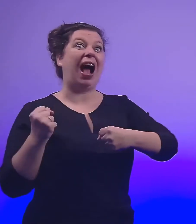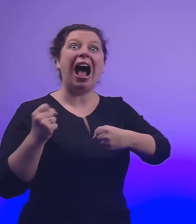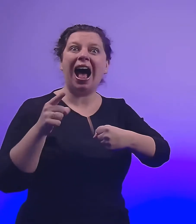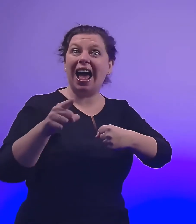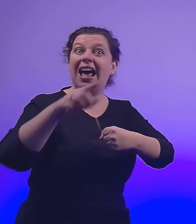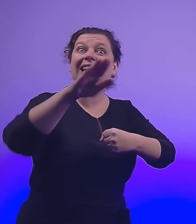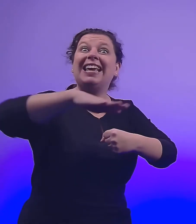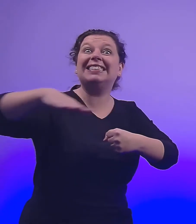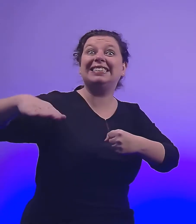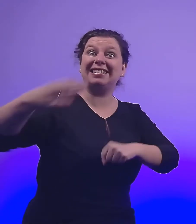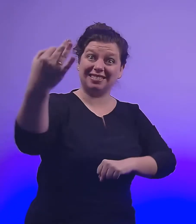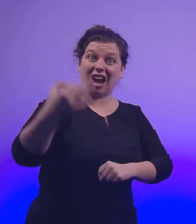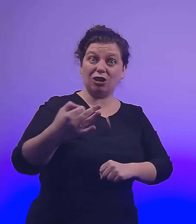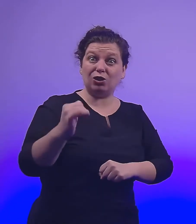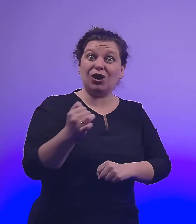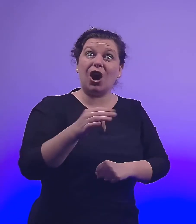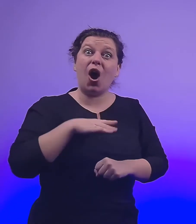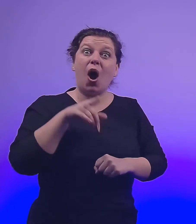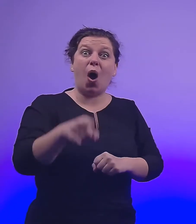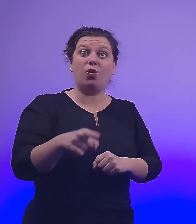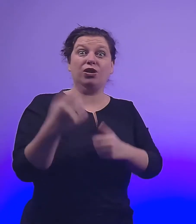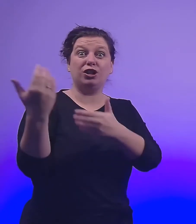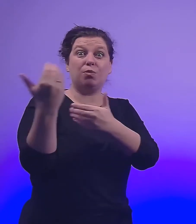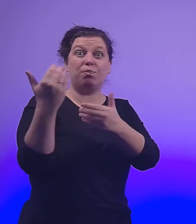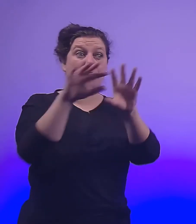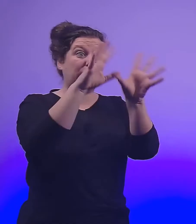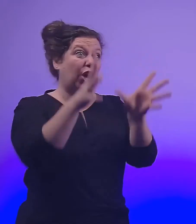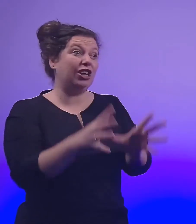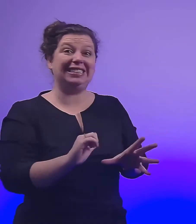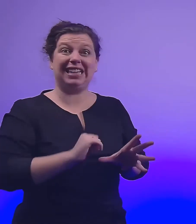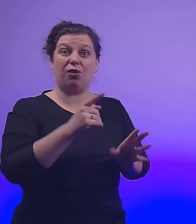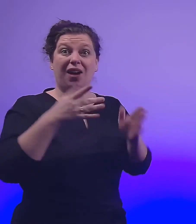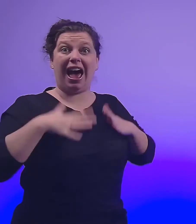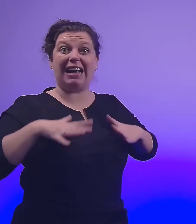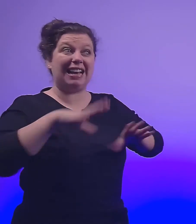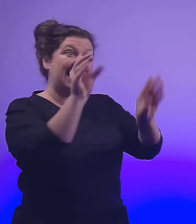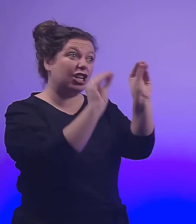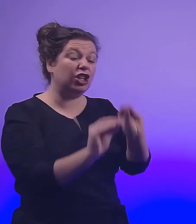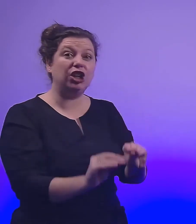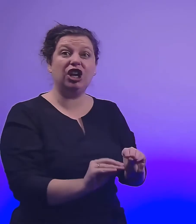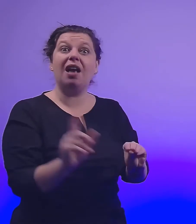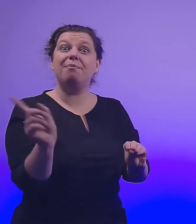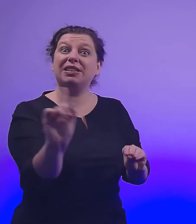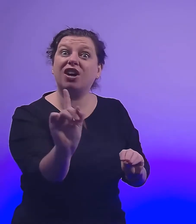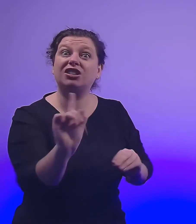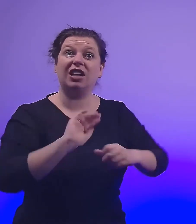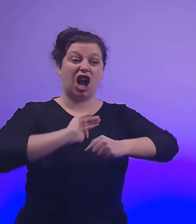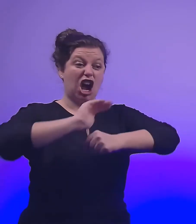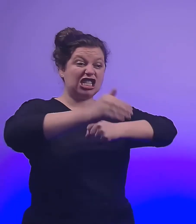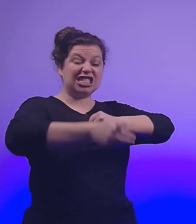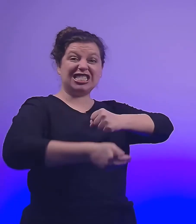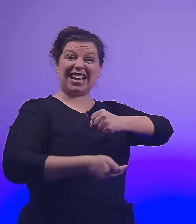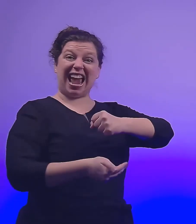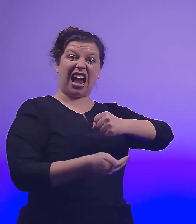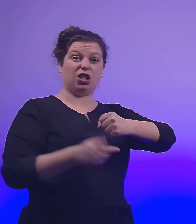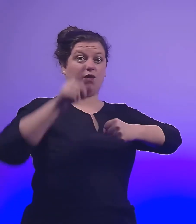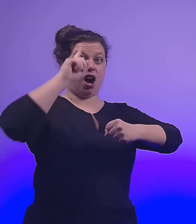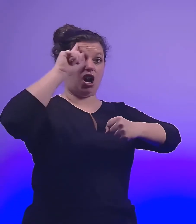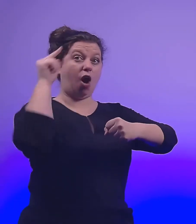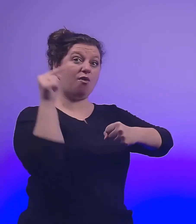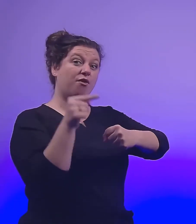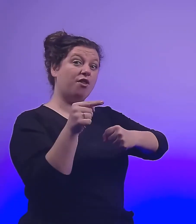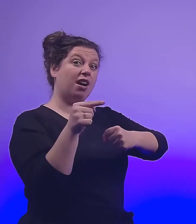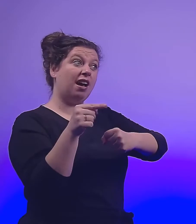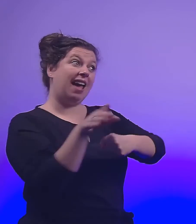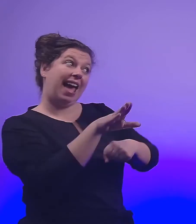kids, thuis kun je natuurlijk nu ook je poppetje verder aankleden. Met het schild van geloof. En daar kun je natuurlijk de